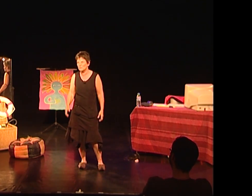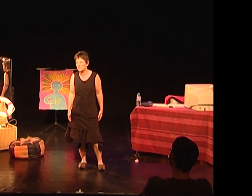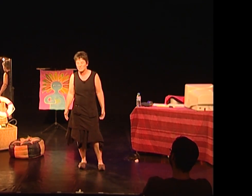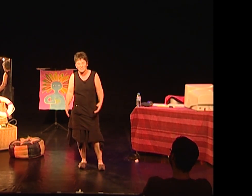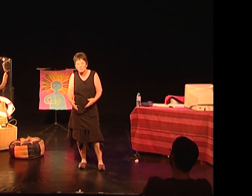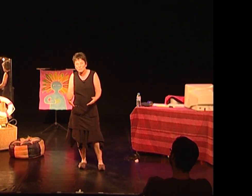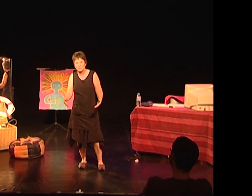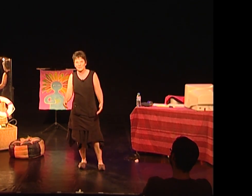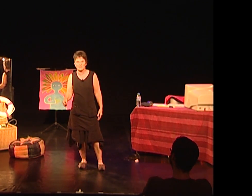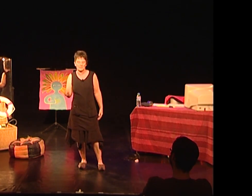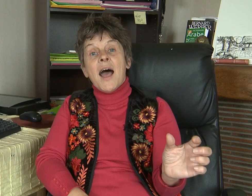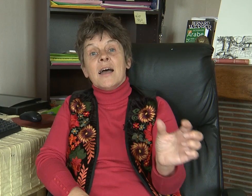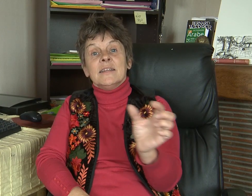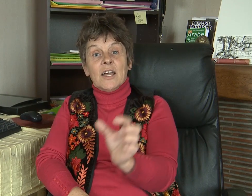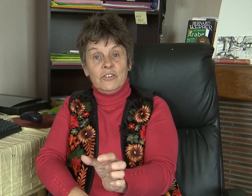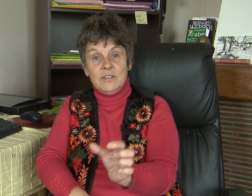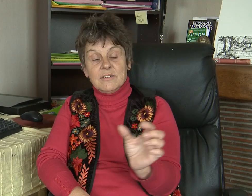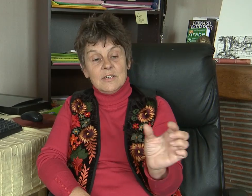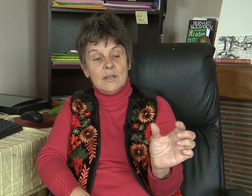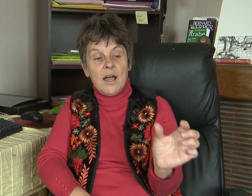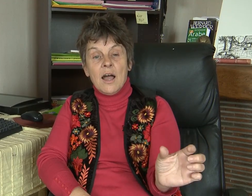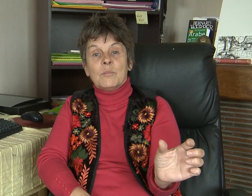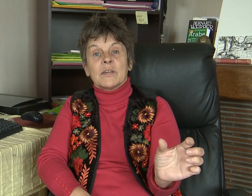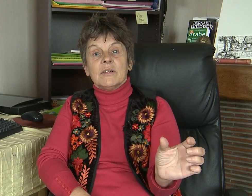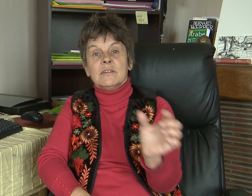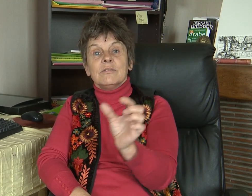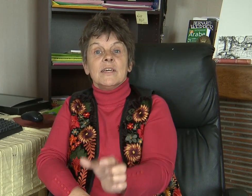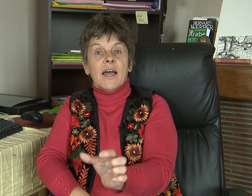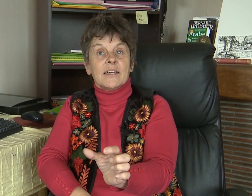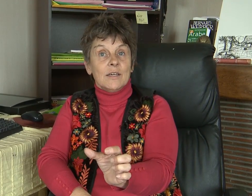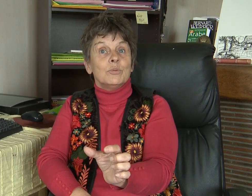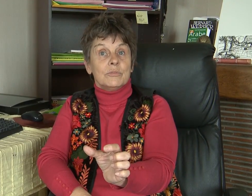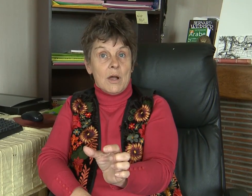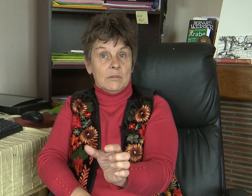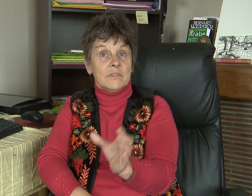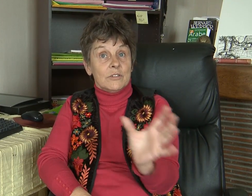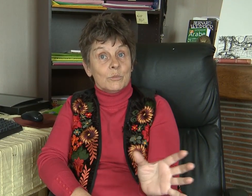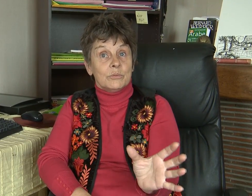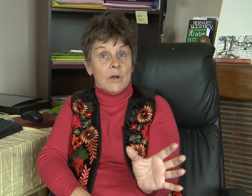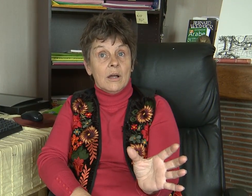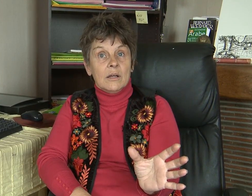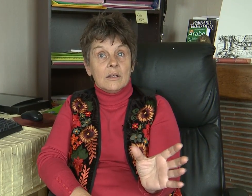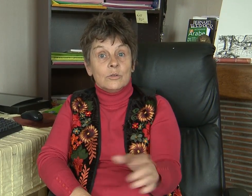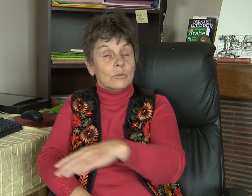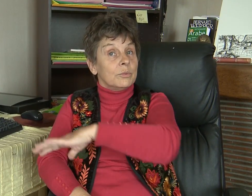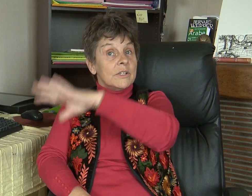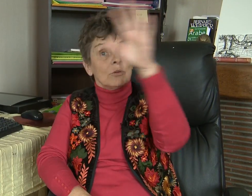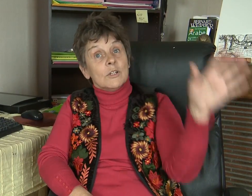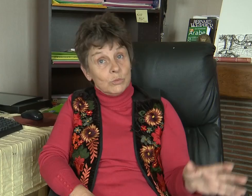qui ne veulent plus rien dire. Anarchie, c'est A privatif et arché, pouvoir. C'est sans pouvoir. Donc on pourrait dire qu'on est tous